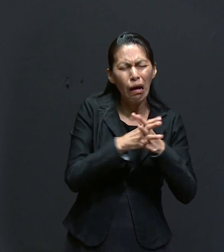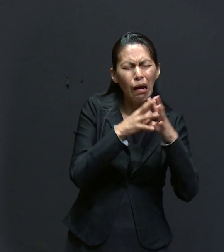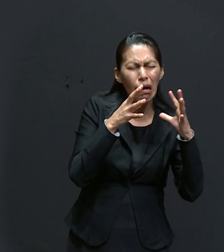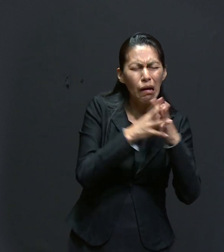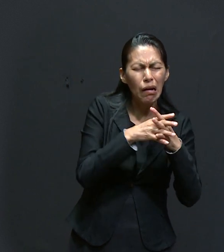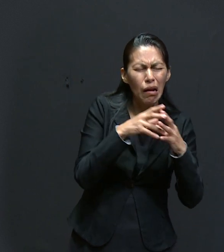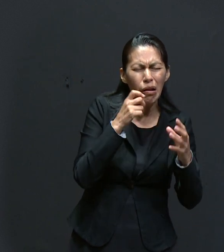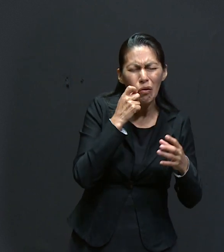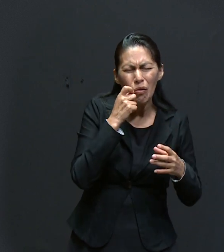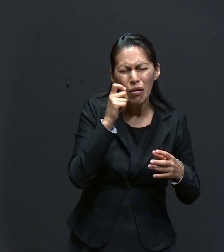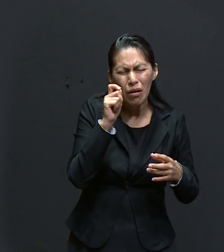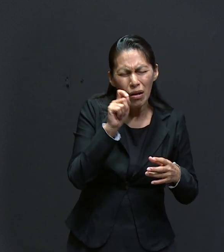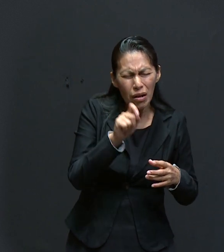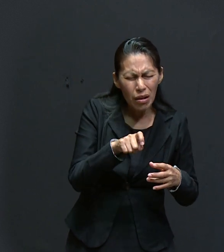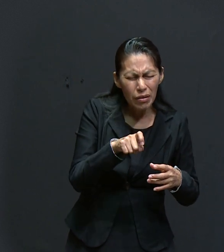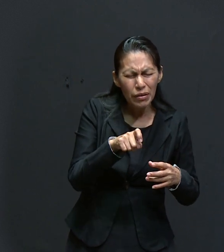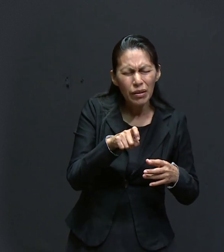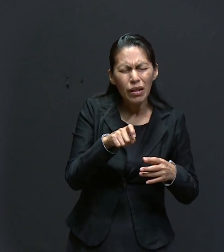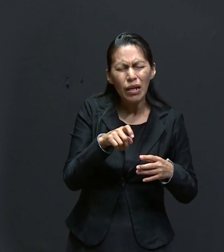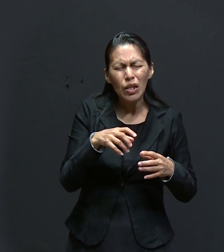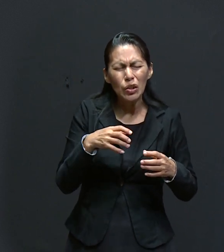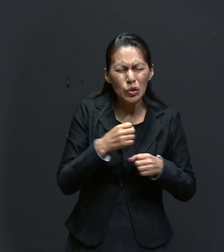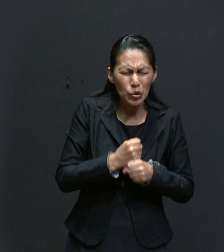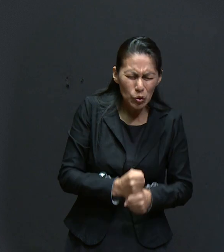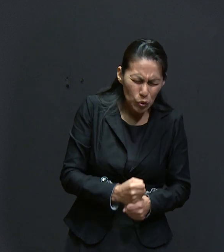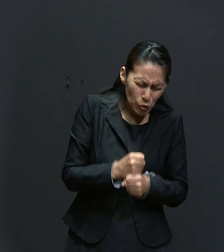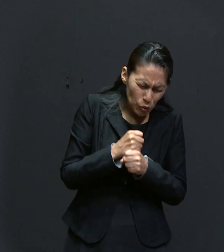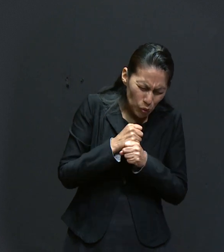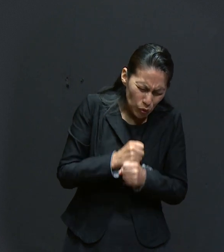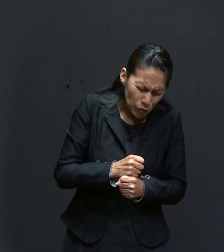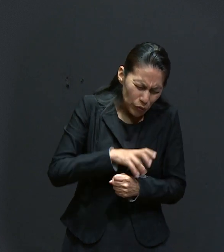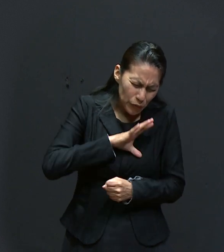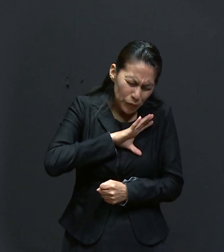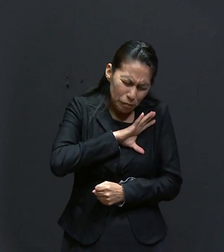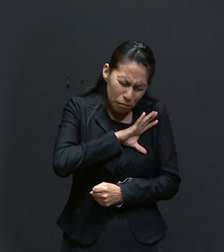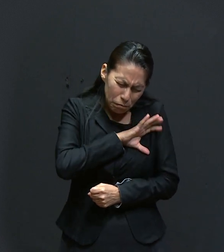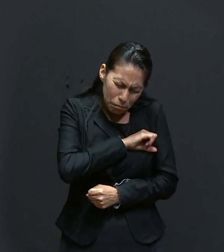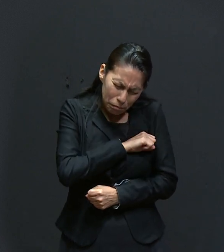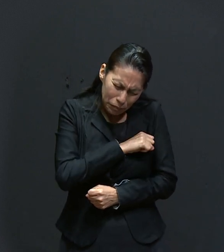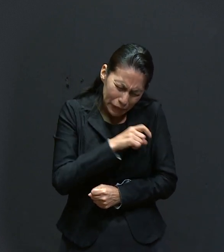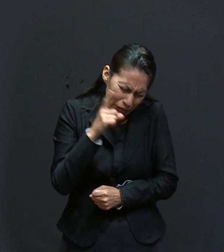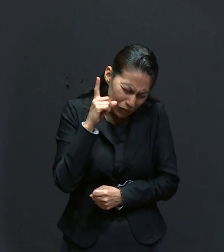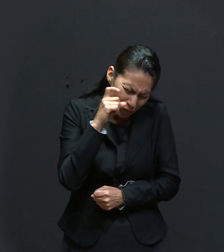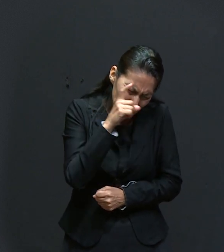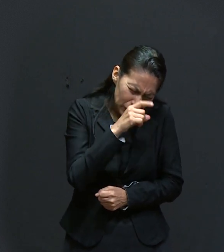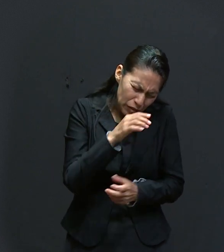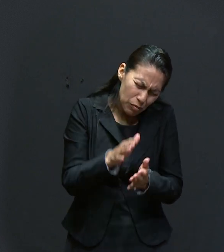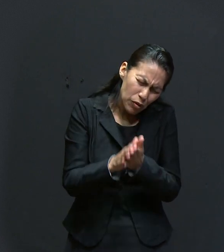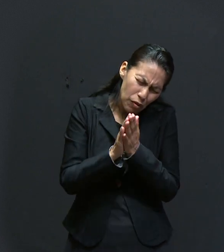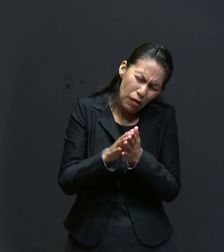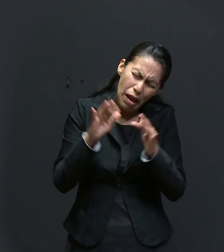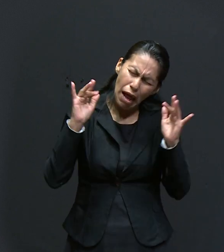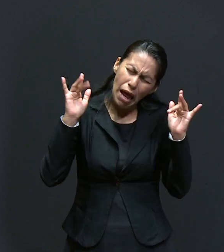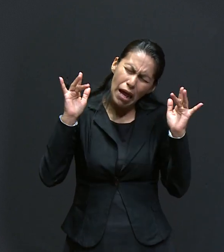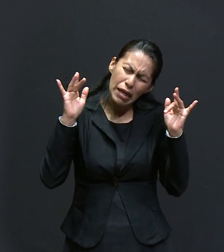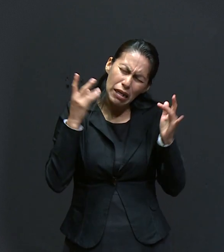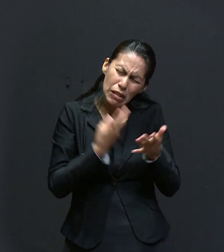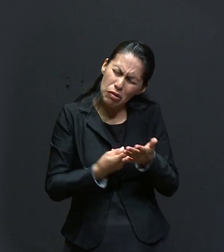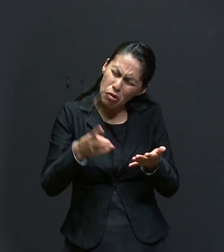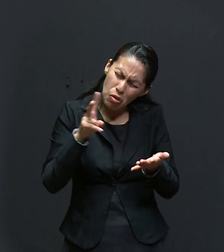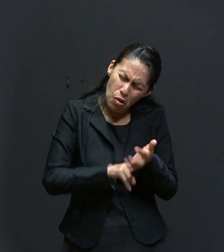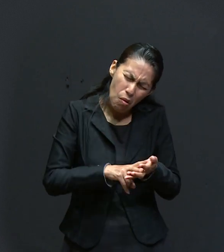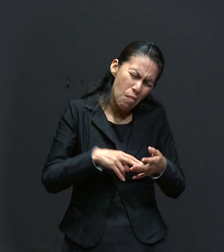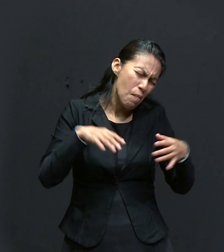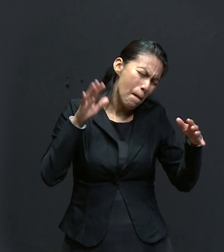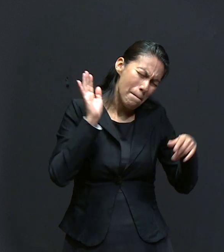en esta guerra queremos pedir que tus ángeles en doble porción están ahí y